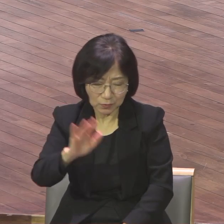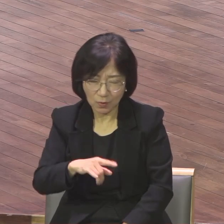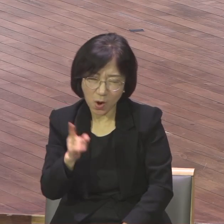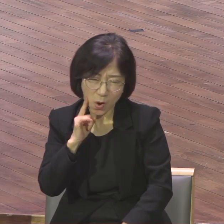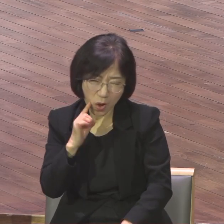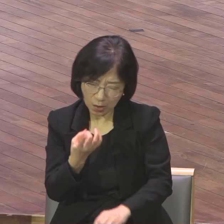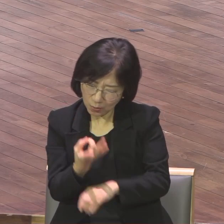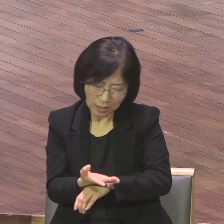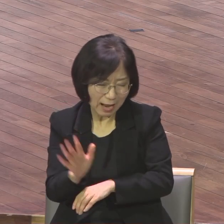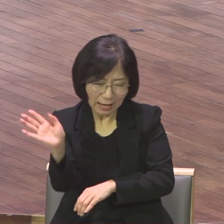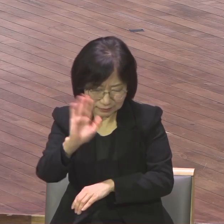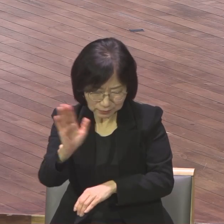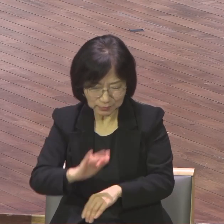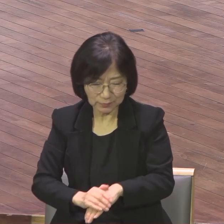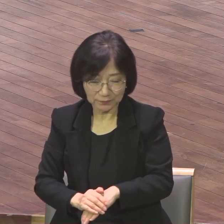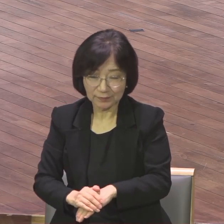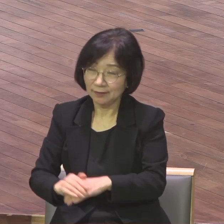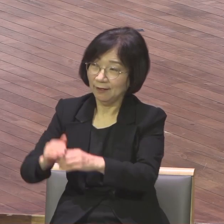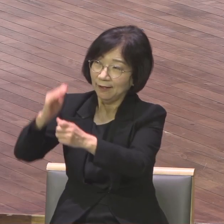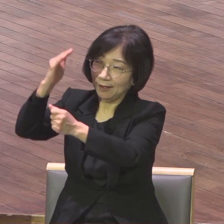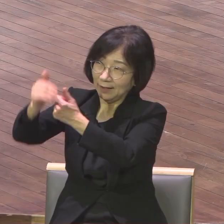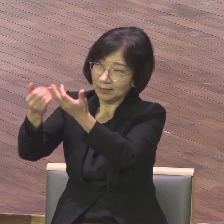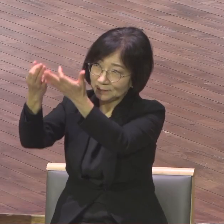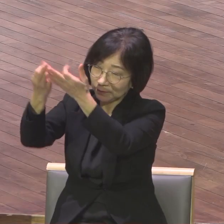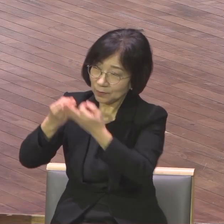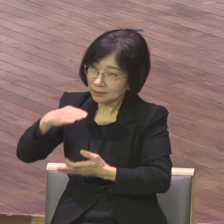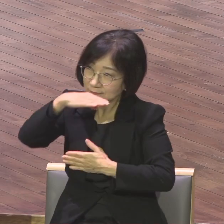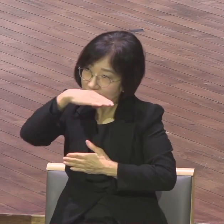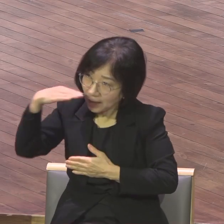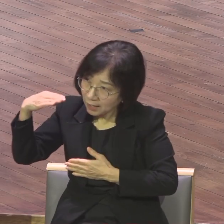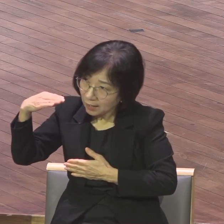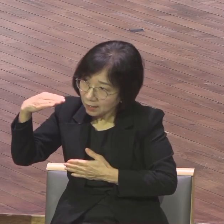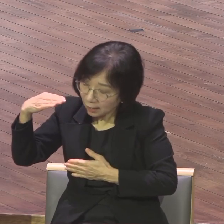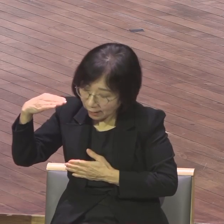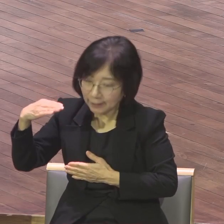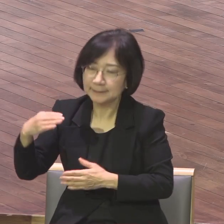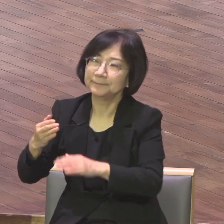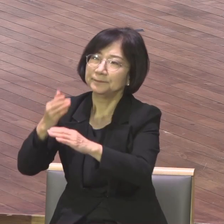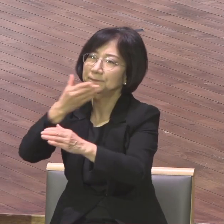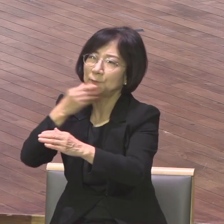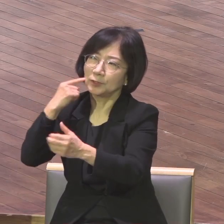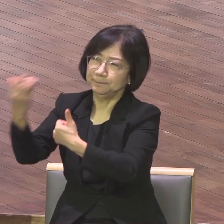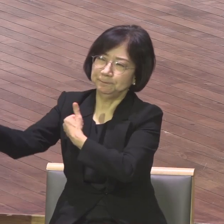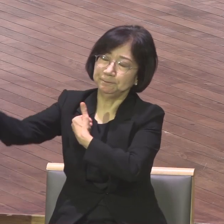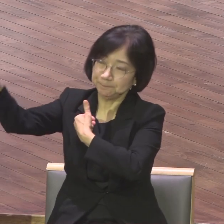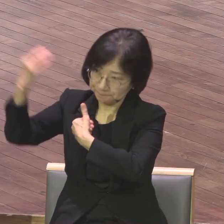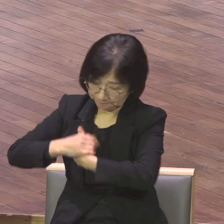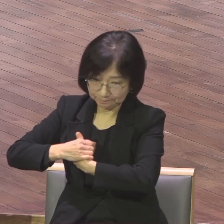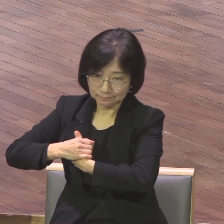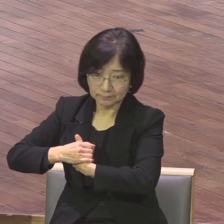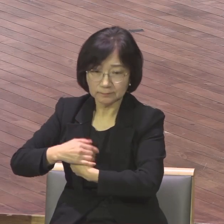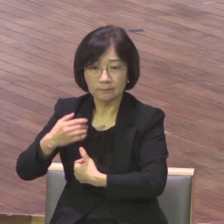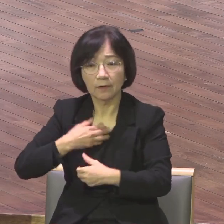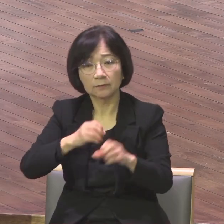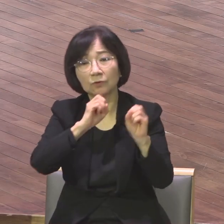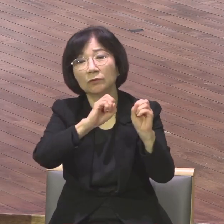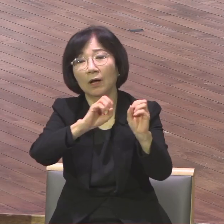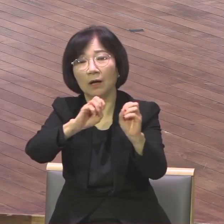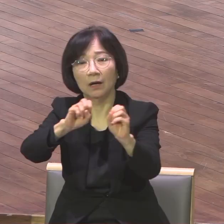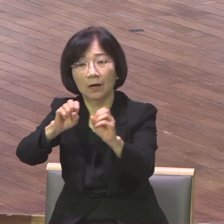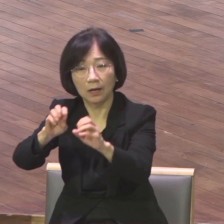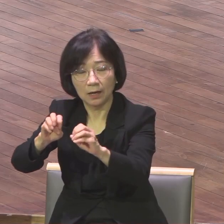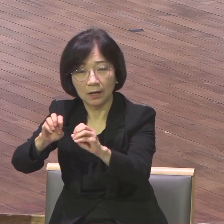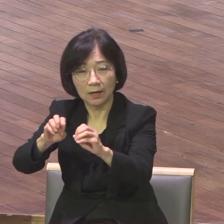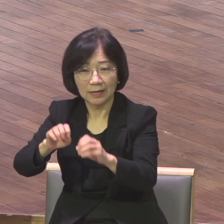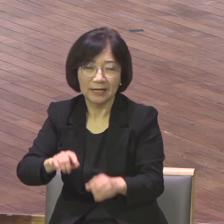속임수로 하는 것도 아니라 오직 하나님께 옳게 여기심을 입어 복음을 위탁받았으니 우리가 이와 같이 말함은